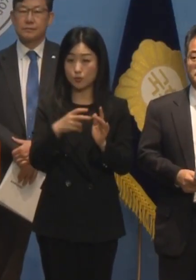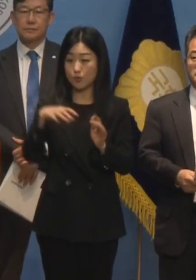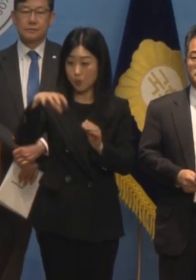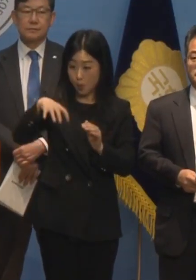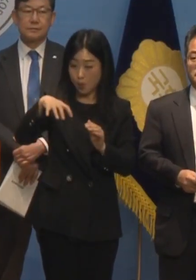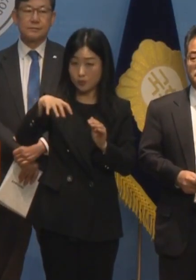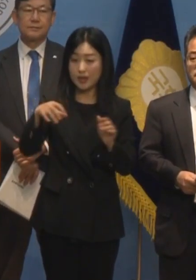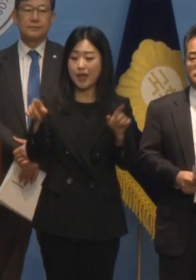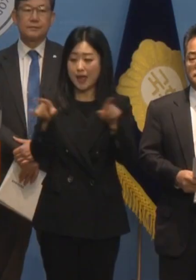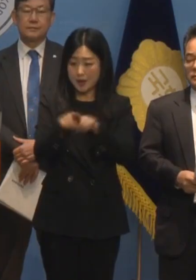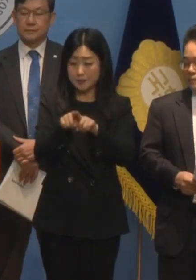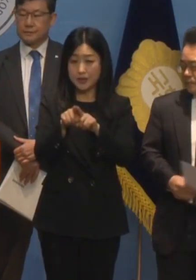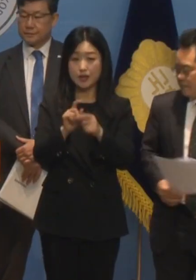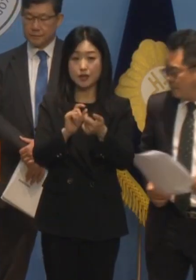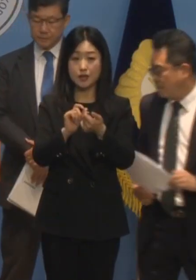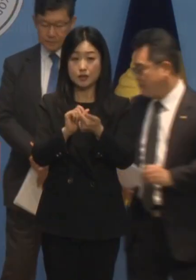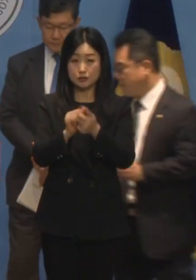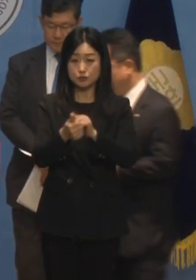도입이 필요합니다.